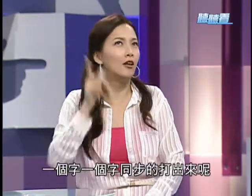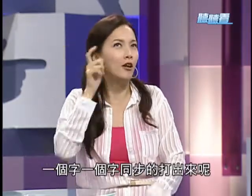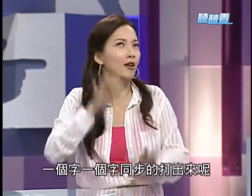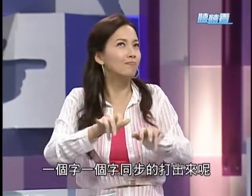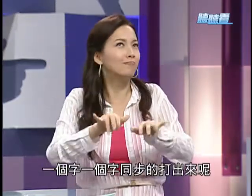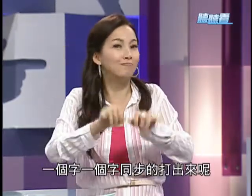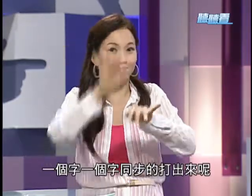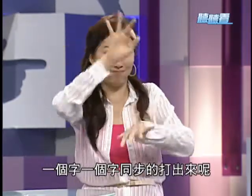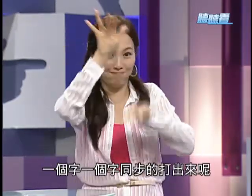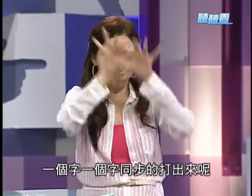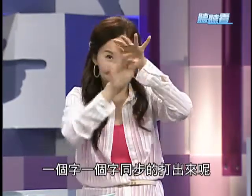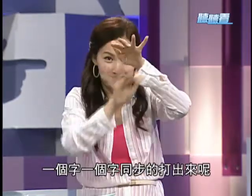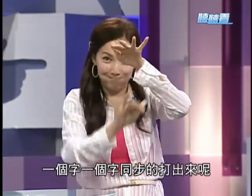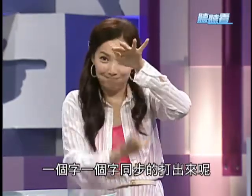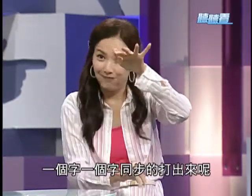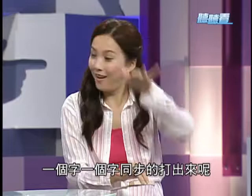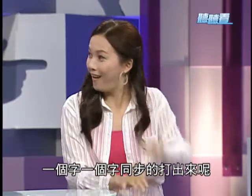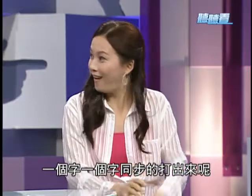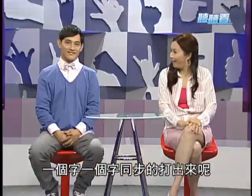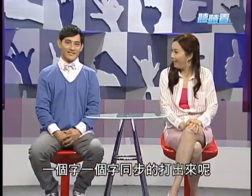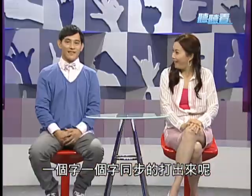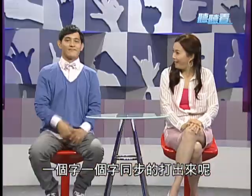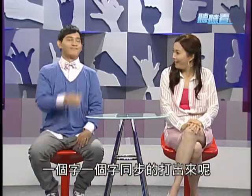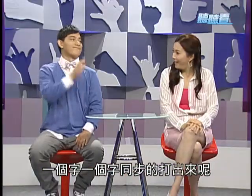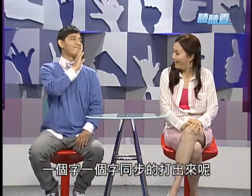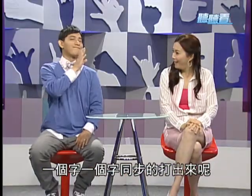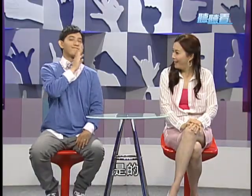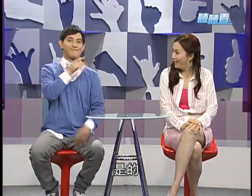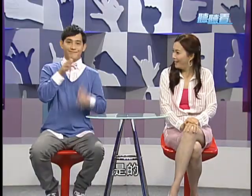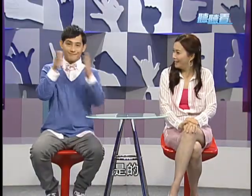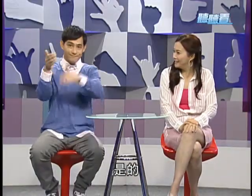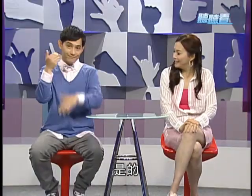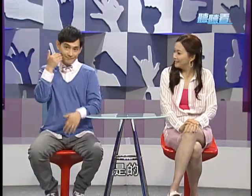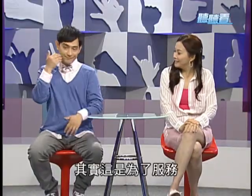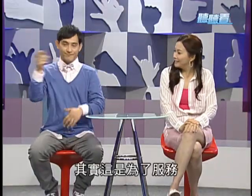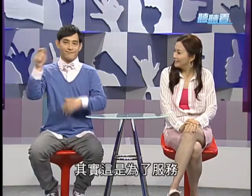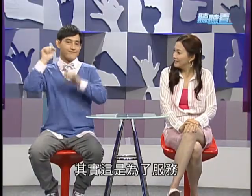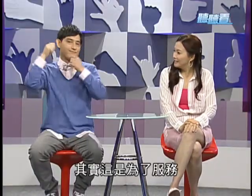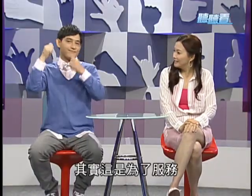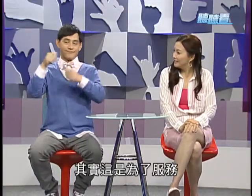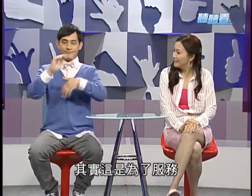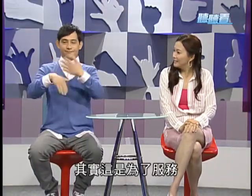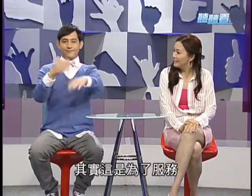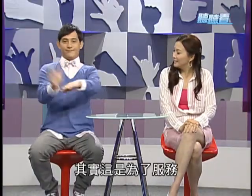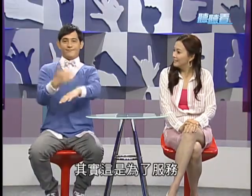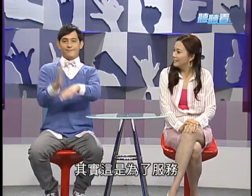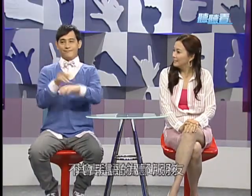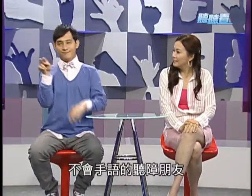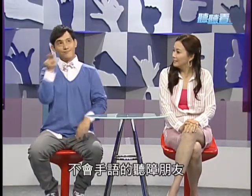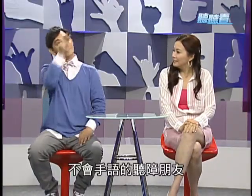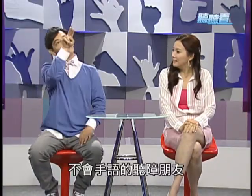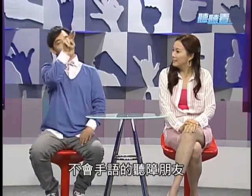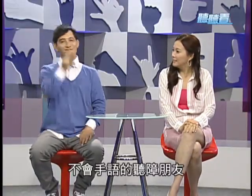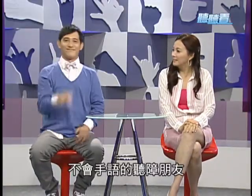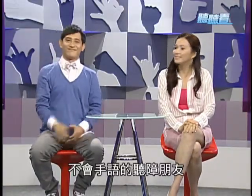字同步的打出来呢？ 嗯，是的，其实啊，这是为了服务不会手语的听障朋